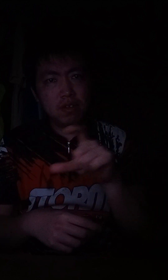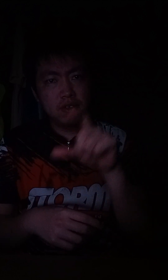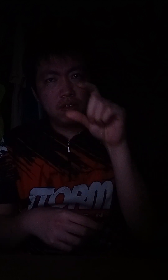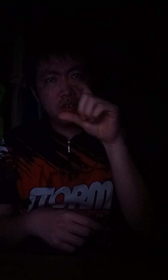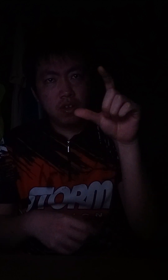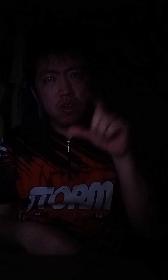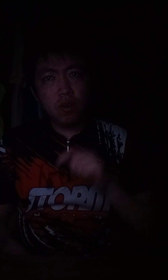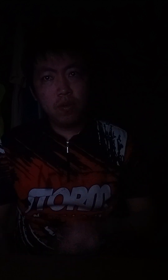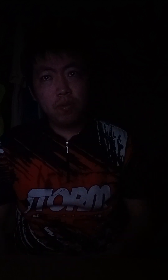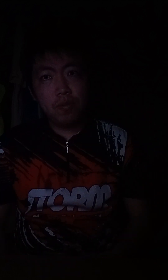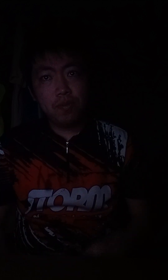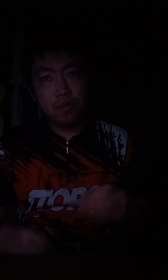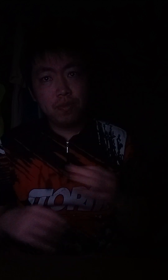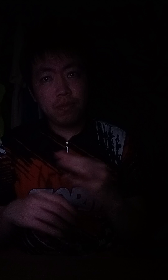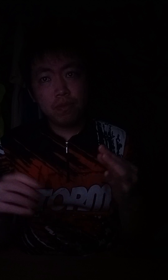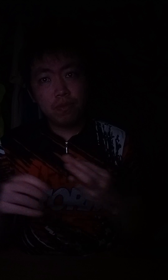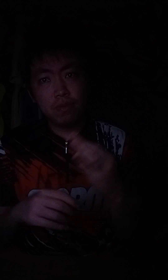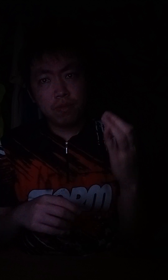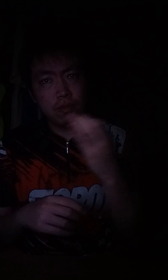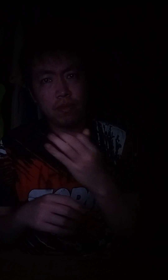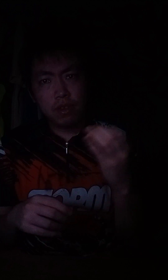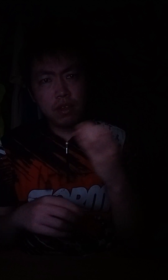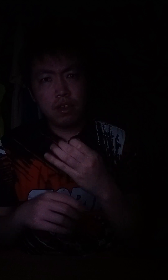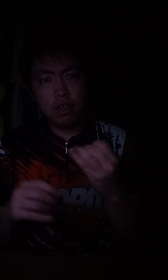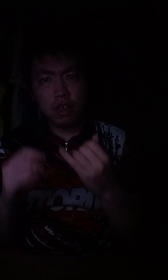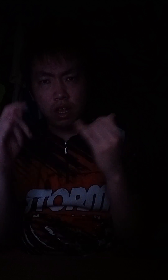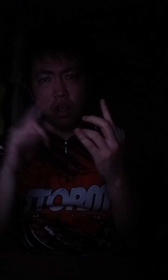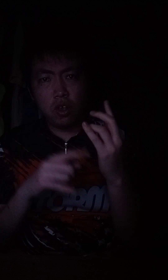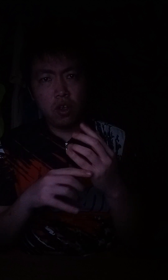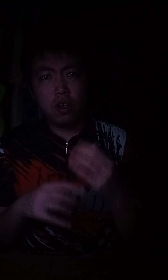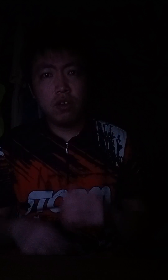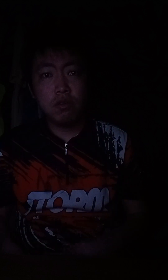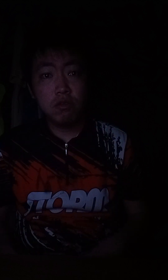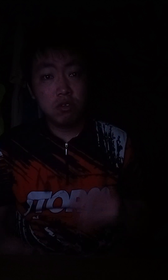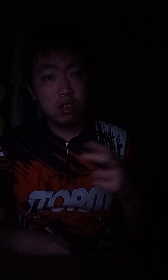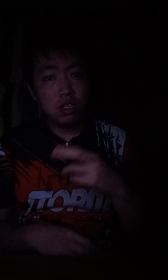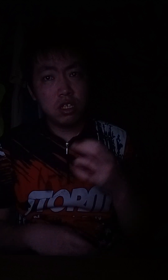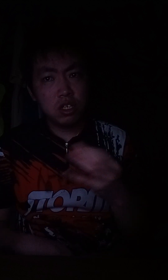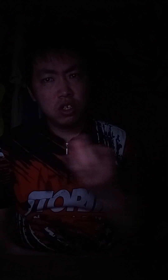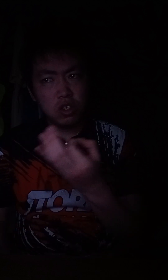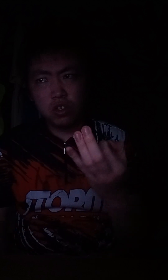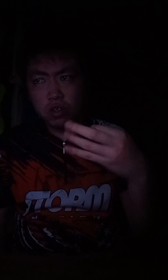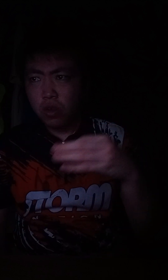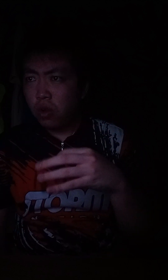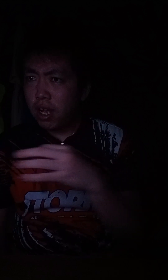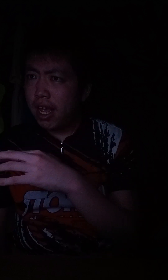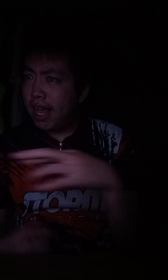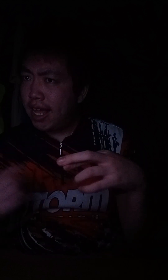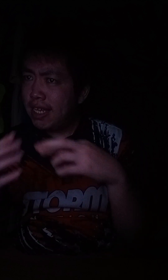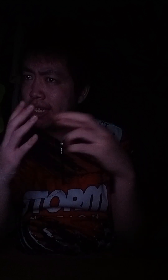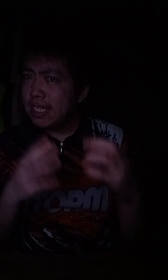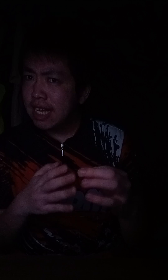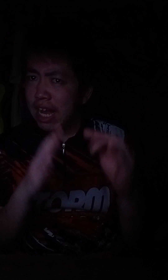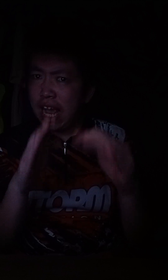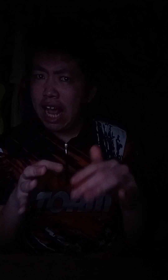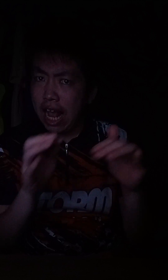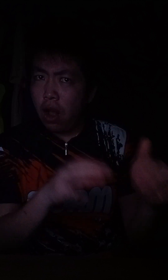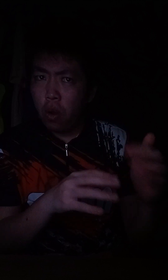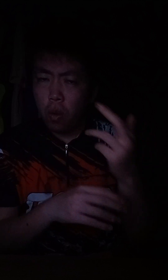하지만 컵에는 불법 촬영 장치가 숨겨져 있었습니다. 컵은 이 주민센터 공무원 A씨가 갖다 놓은 것으로 드러났습니다.